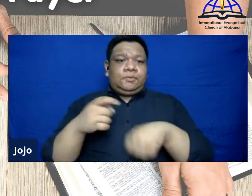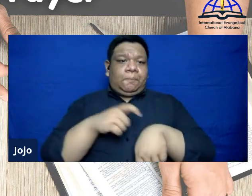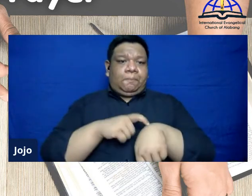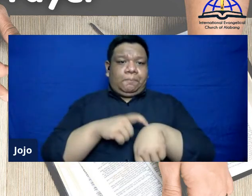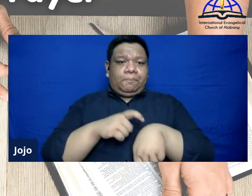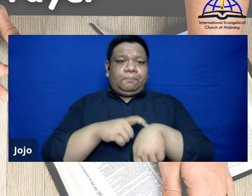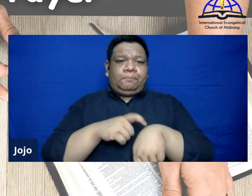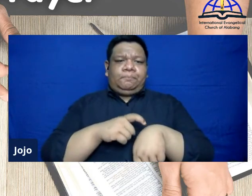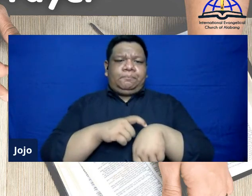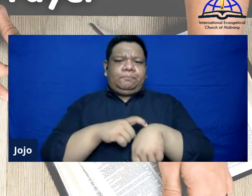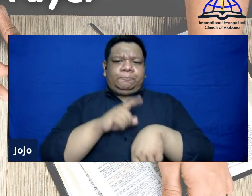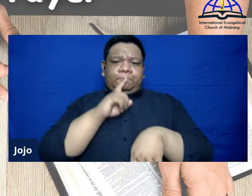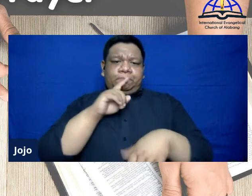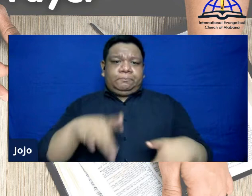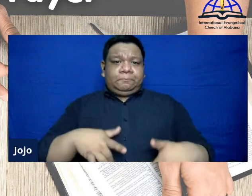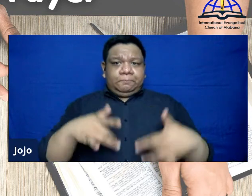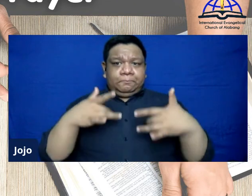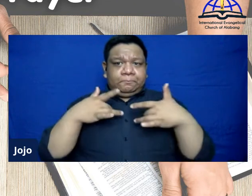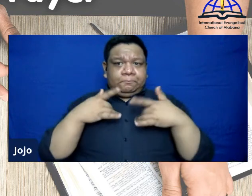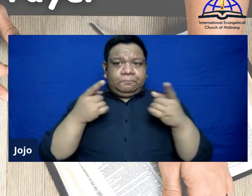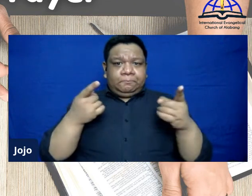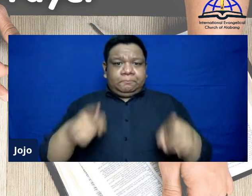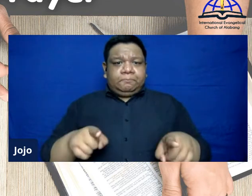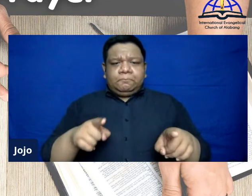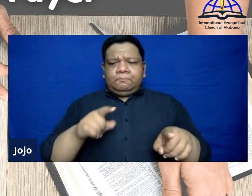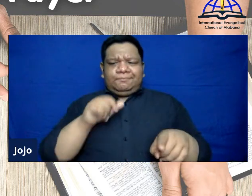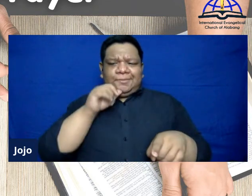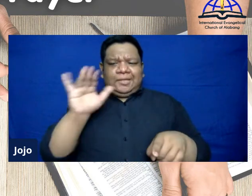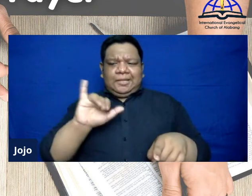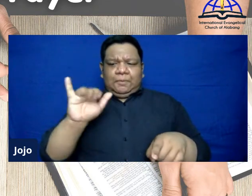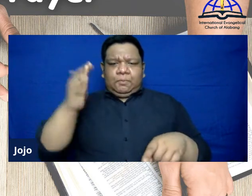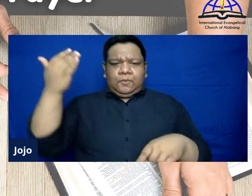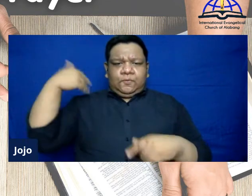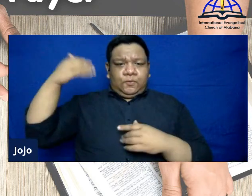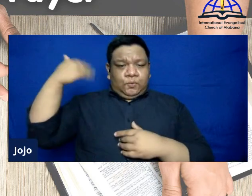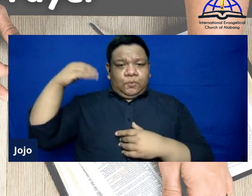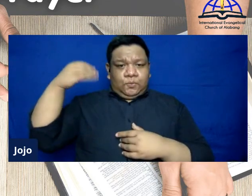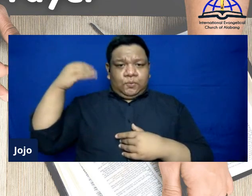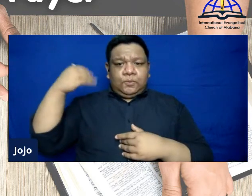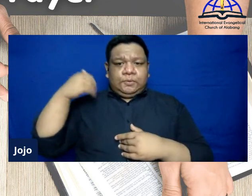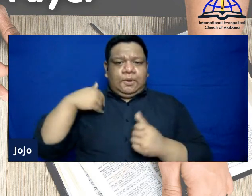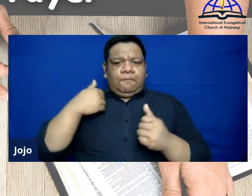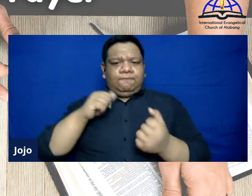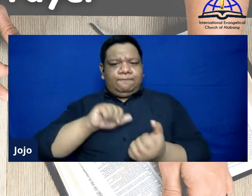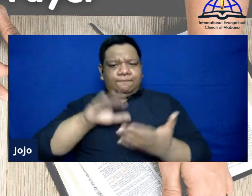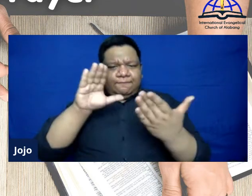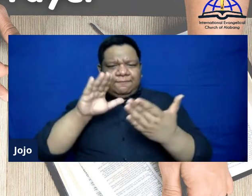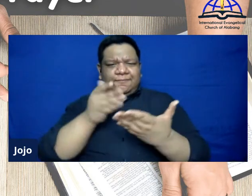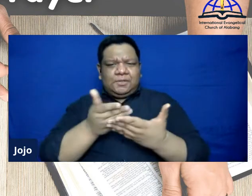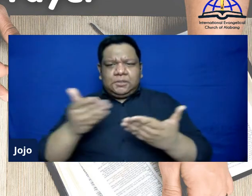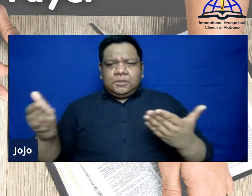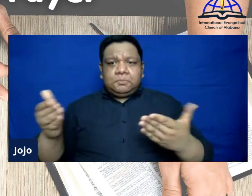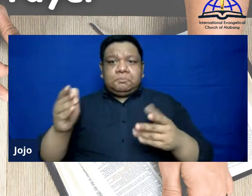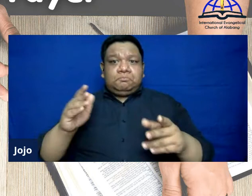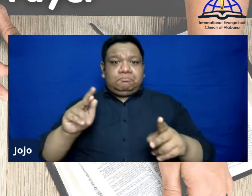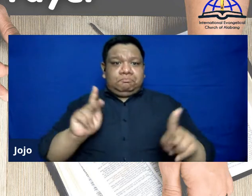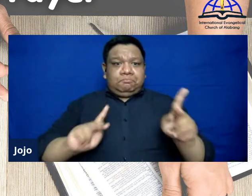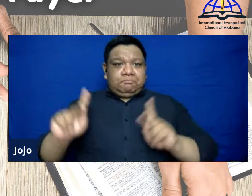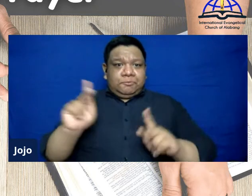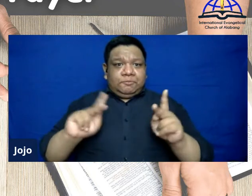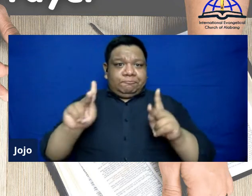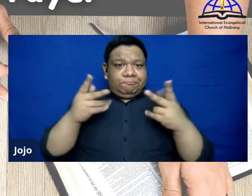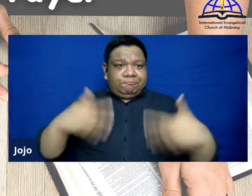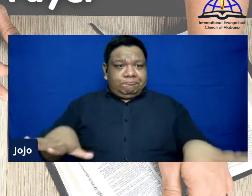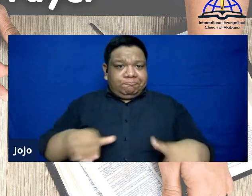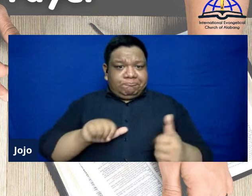yung nabubuhay sa panahon like never before, and facing things that mankind has not confronted